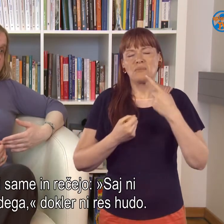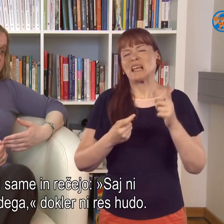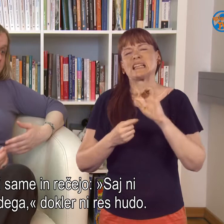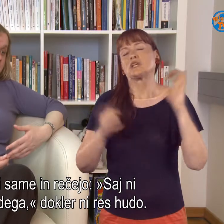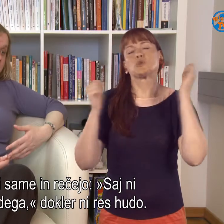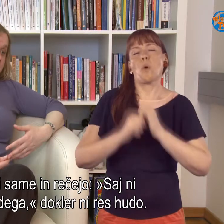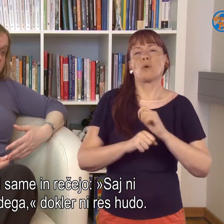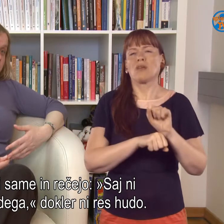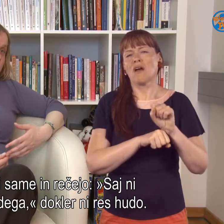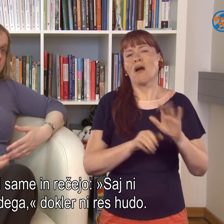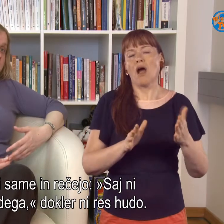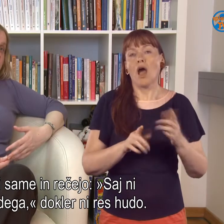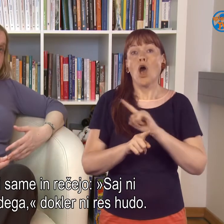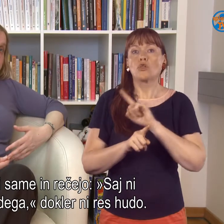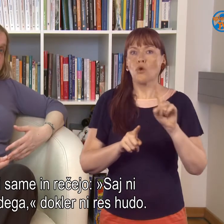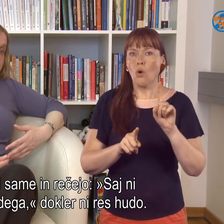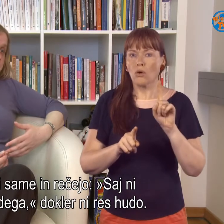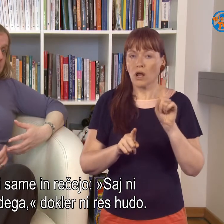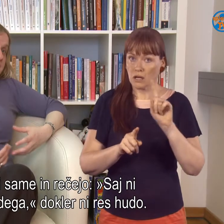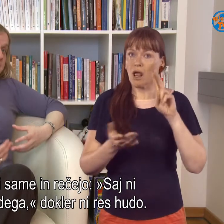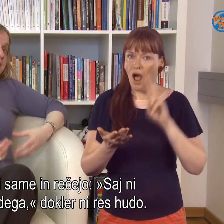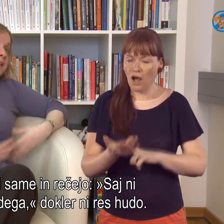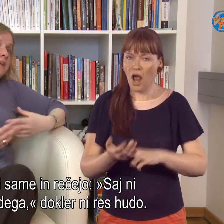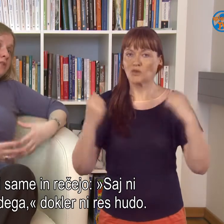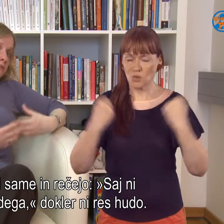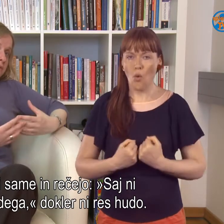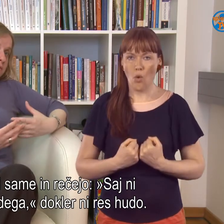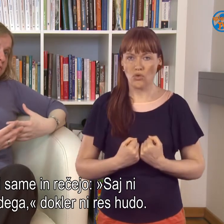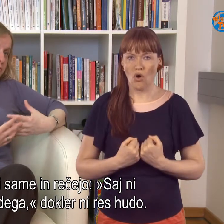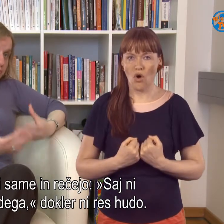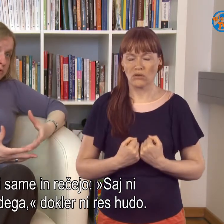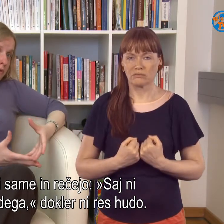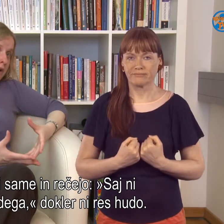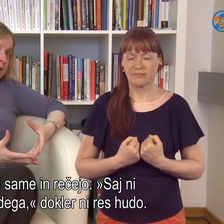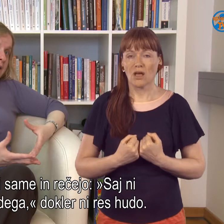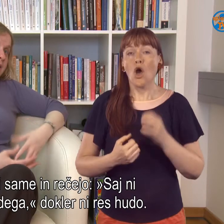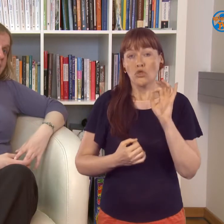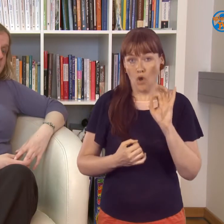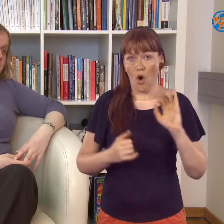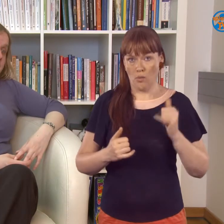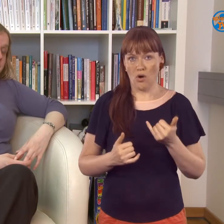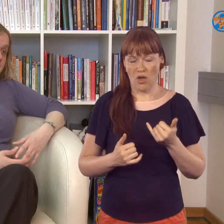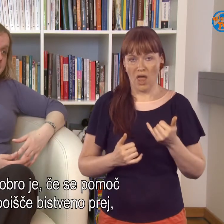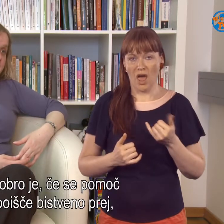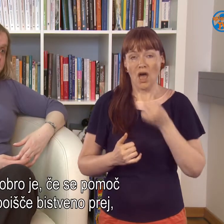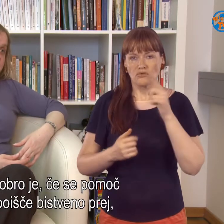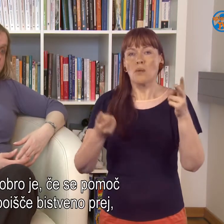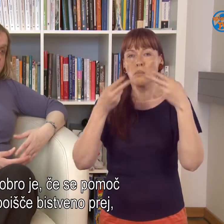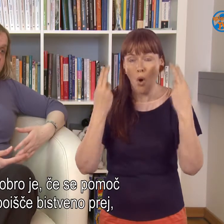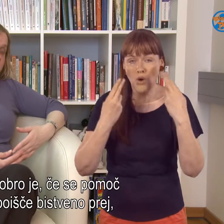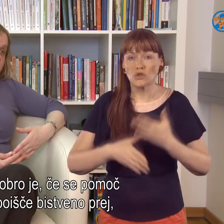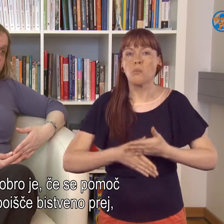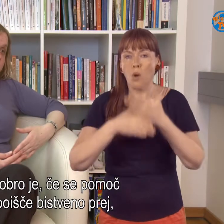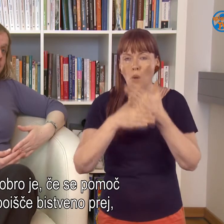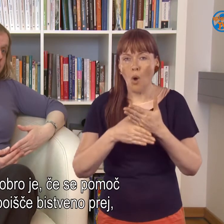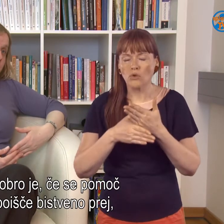saj ni nič hudega, ali dokler ni res hudo, a ne. Fajn je, če